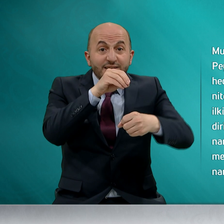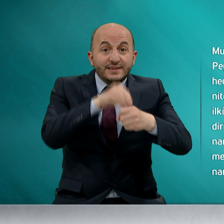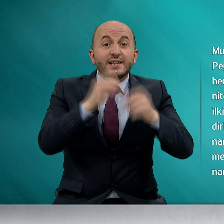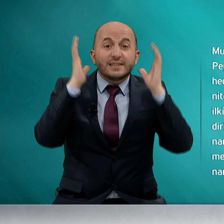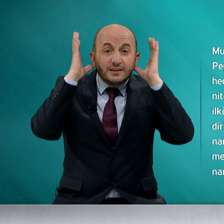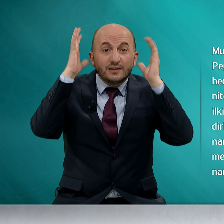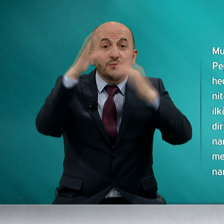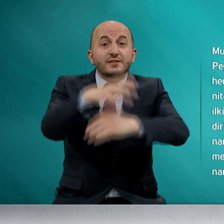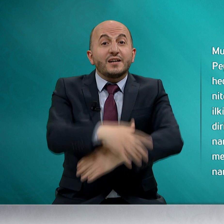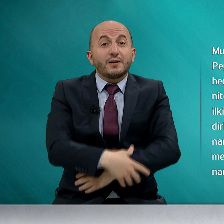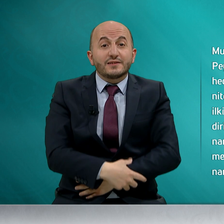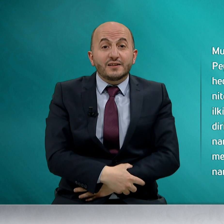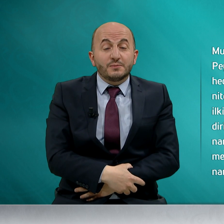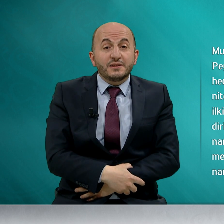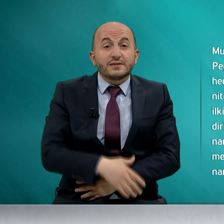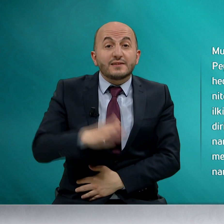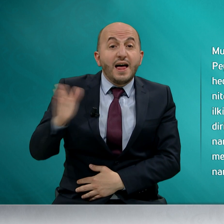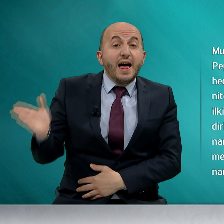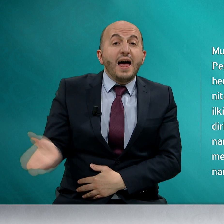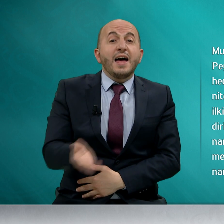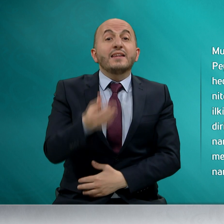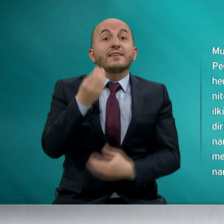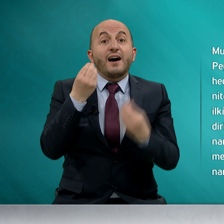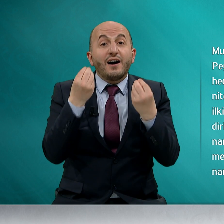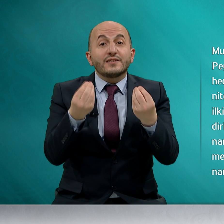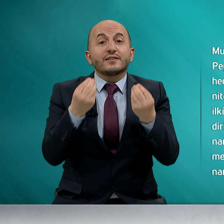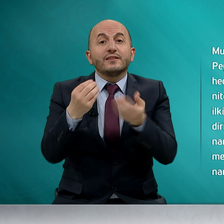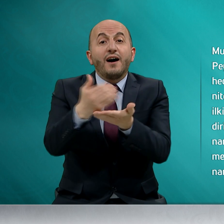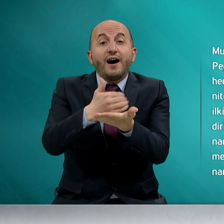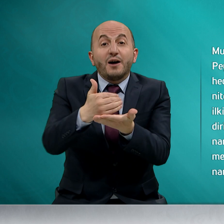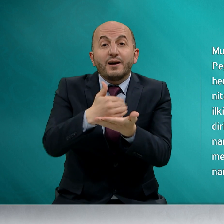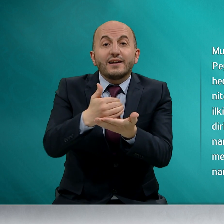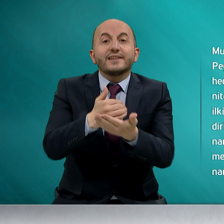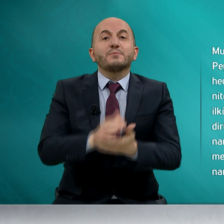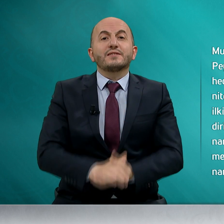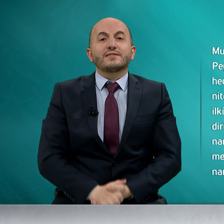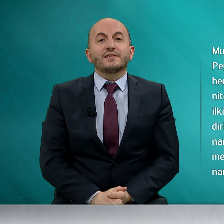Vaktinde kıldığımız namazlarımız en hayırlı amellerimizdir.